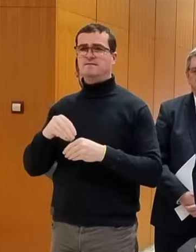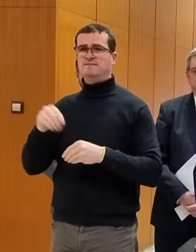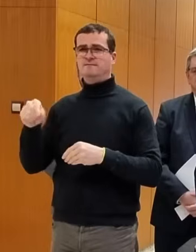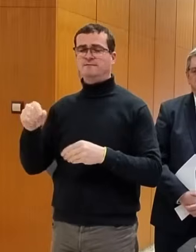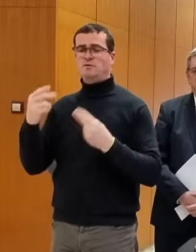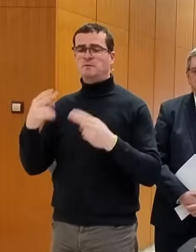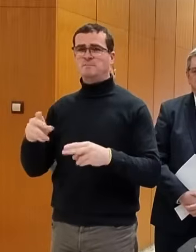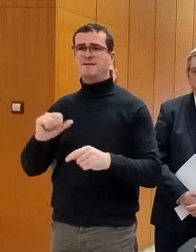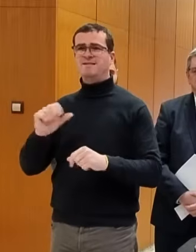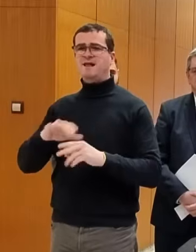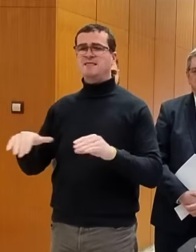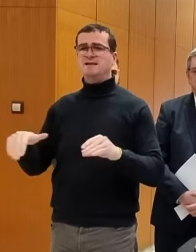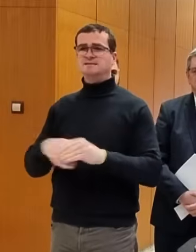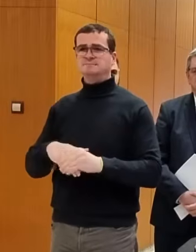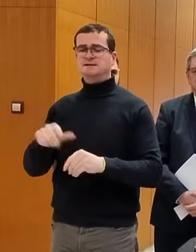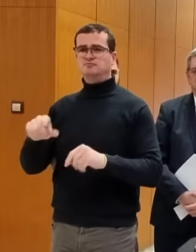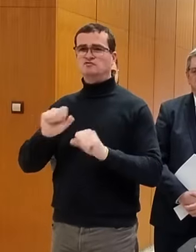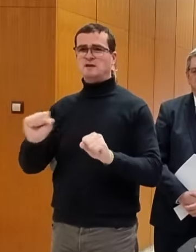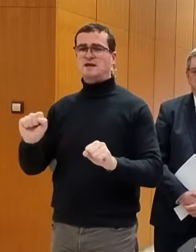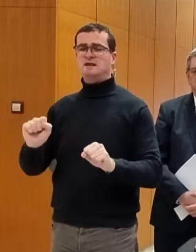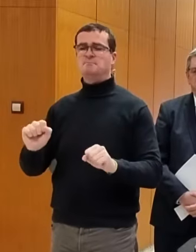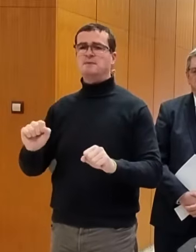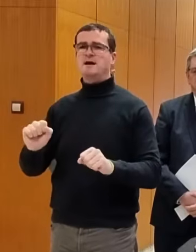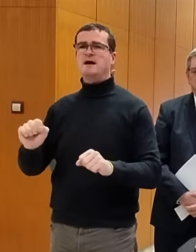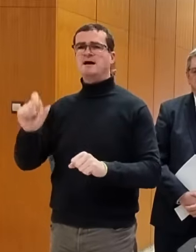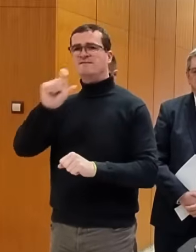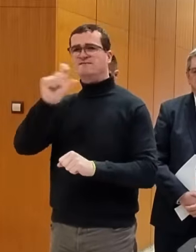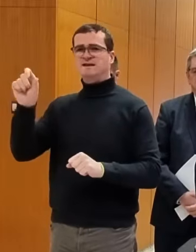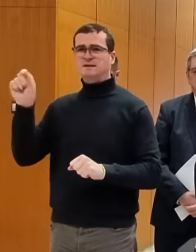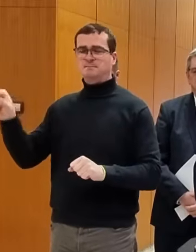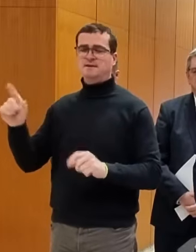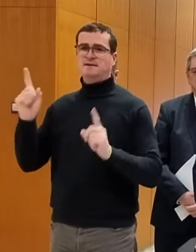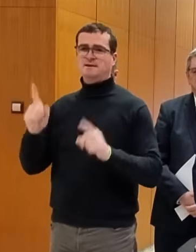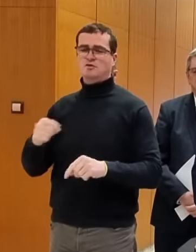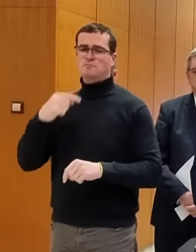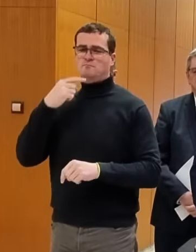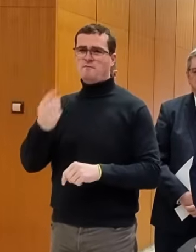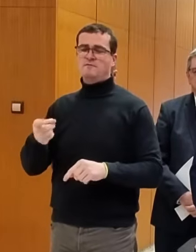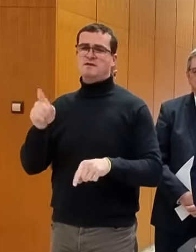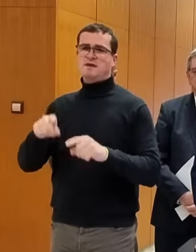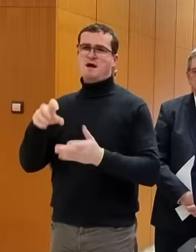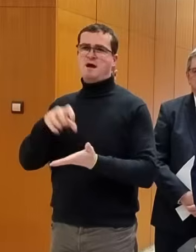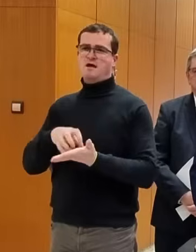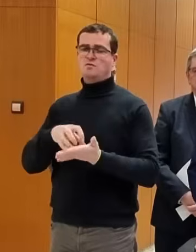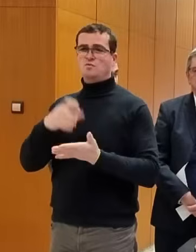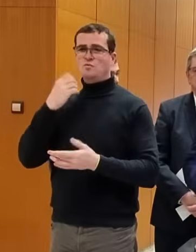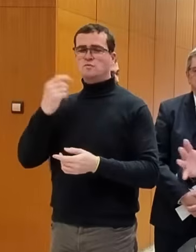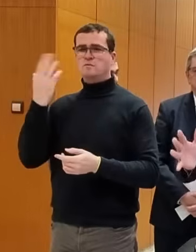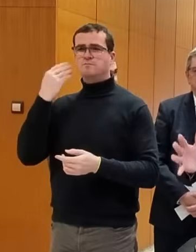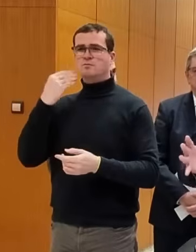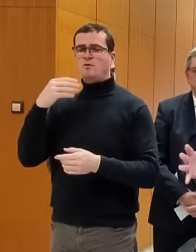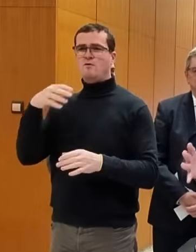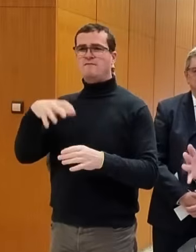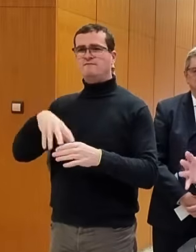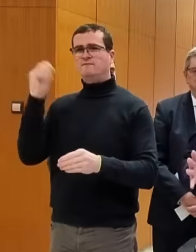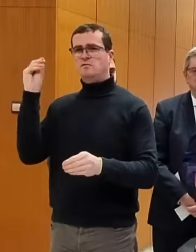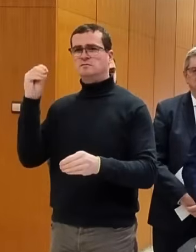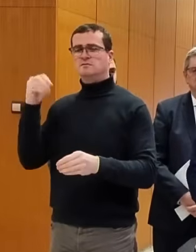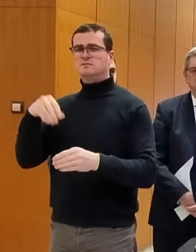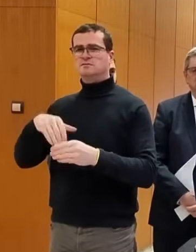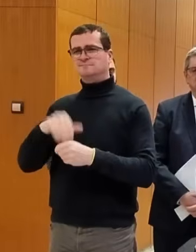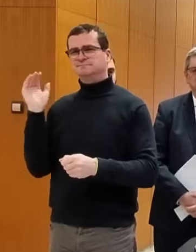prípade nielen zamestnanca, ale chránime aj zamestnávateľa. A treba povedať aj to, že určité kategórie ľudí boli vyňaté z